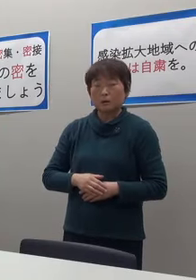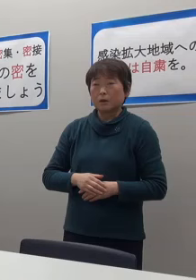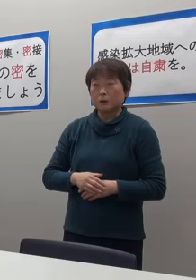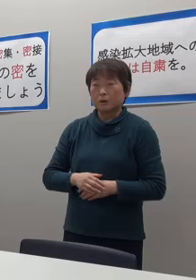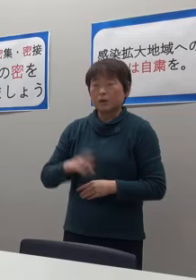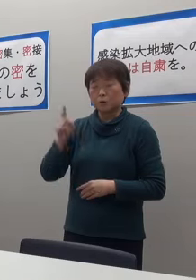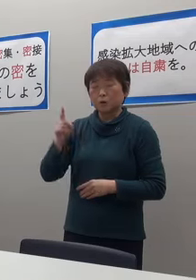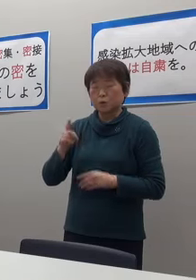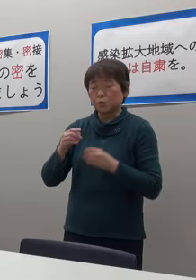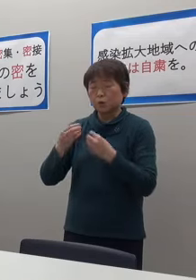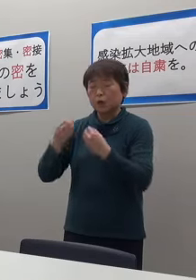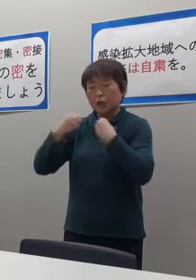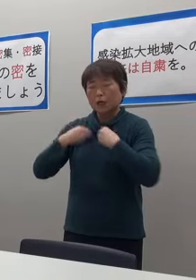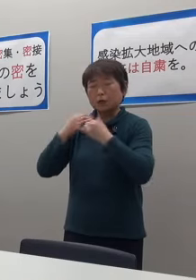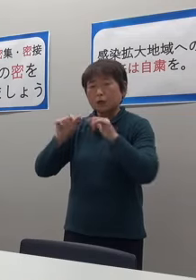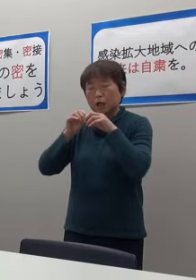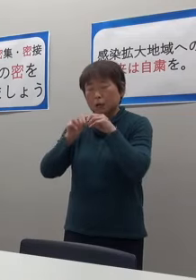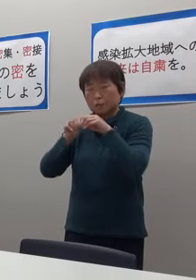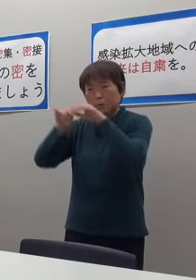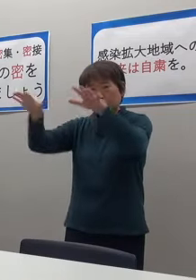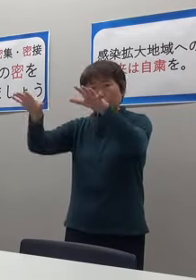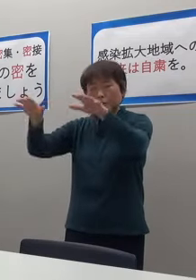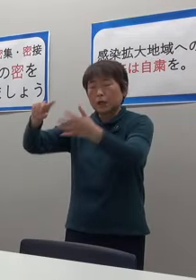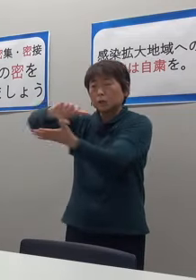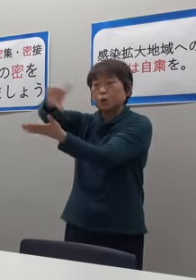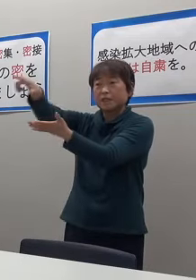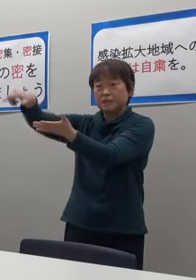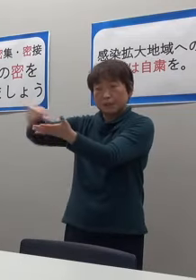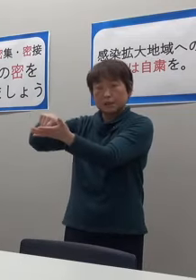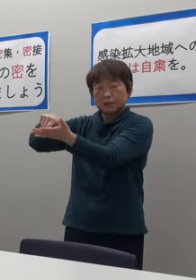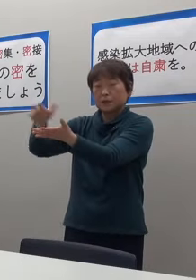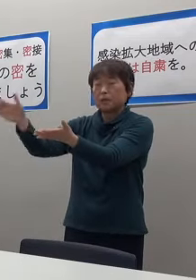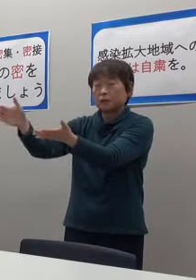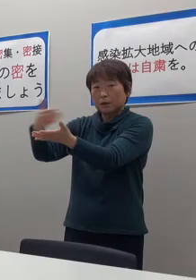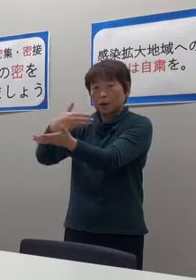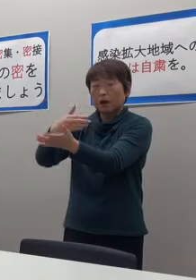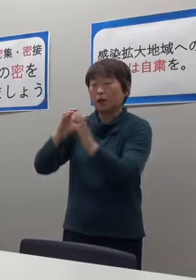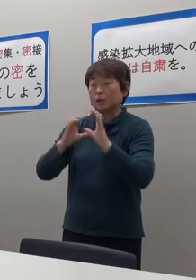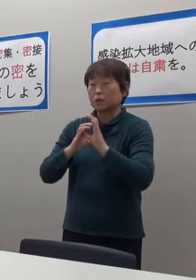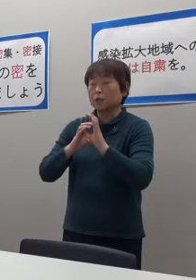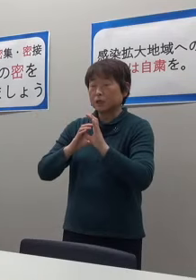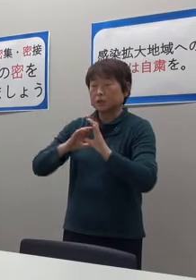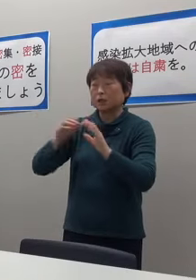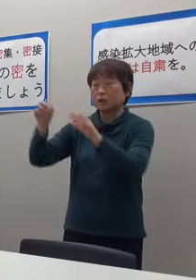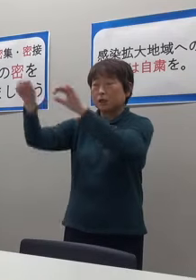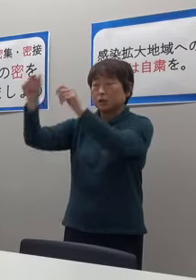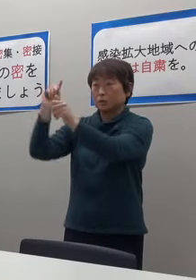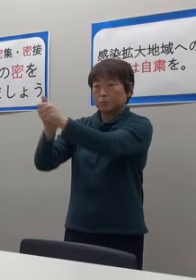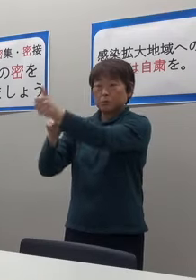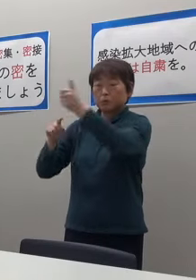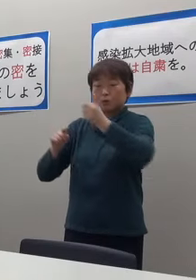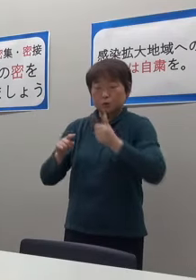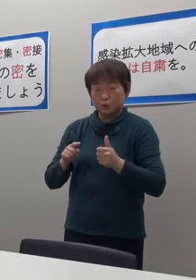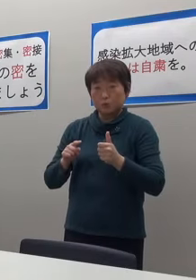は、移動等で来る場合は自宅等で、それなりの期間待